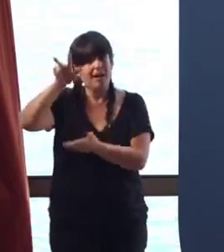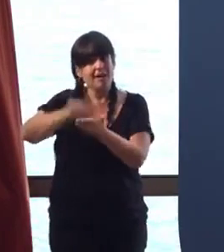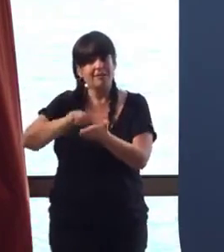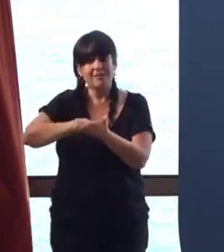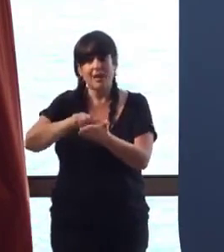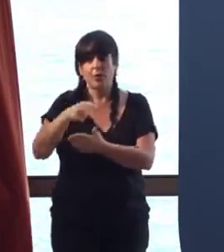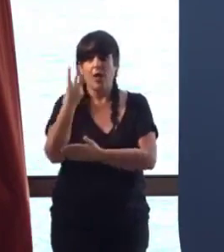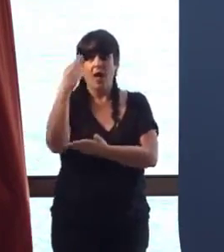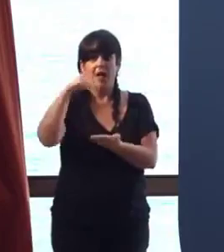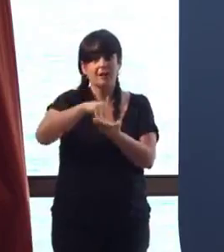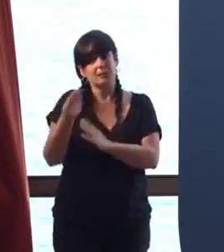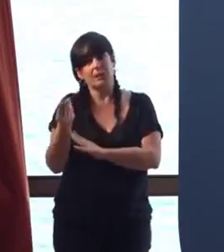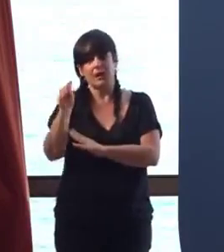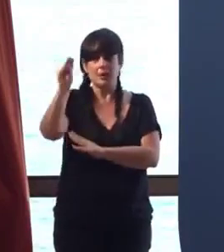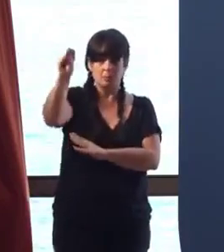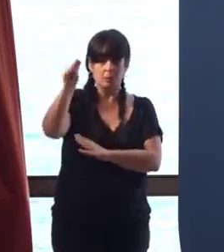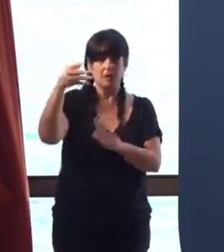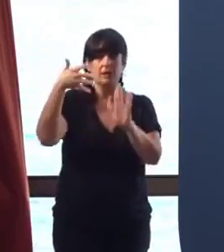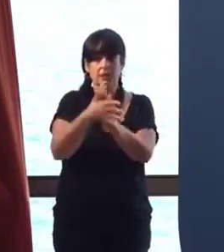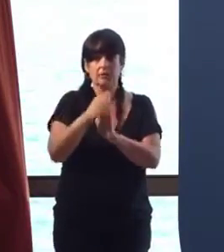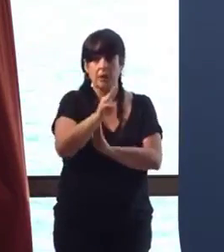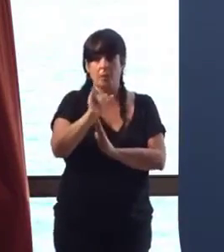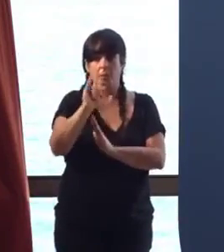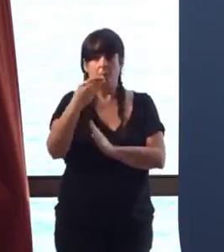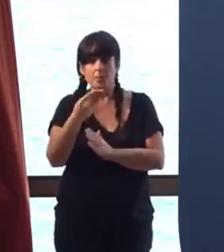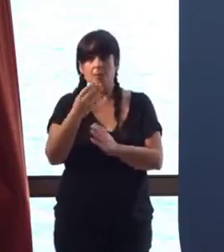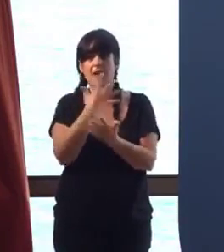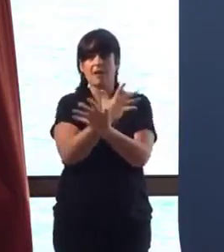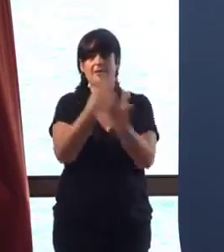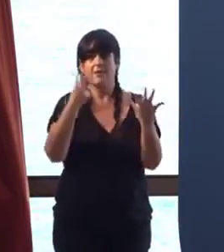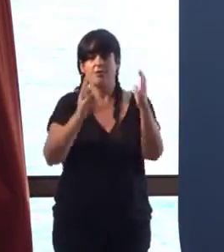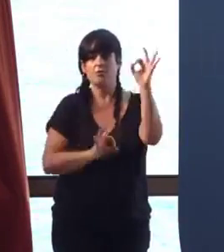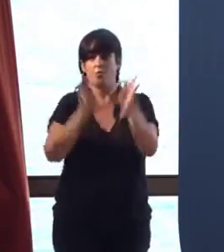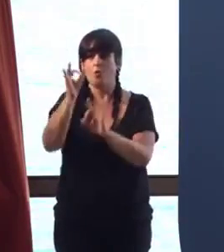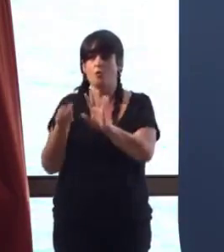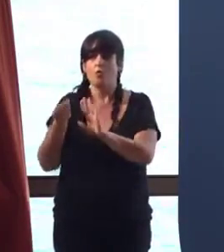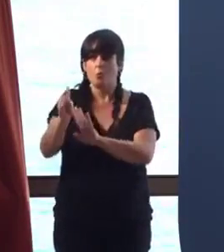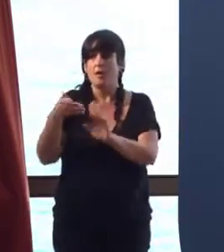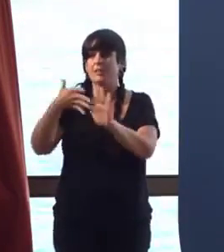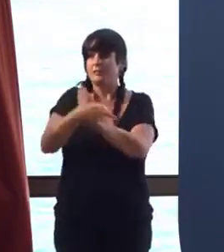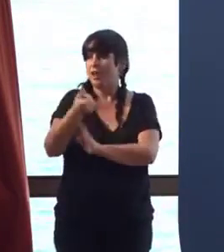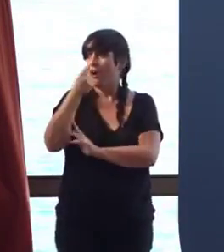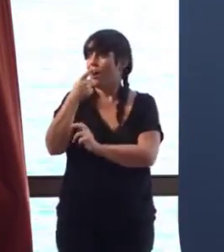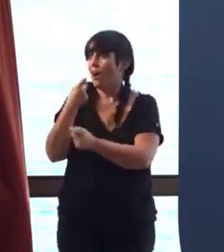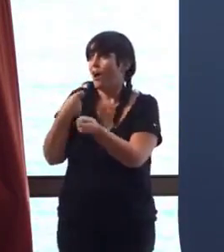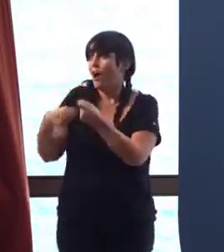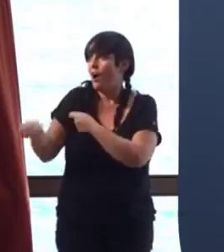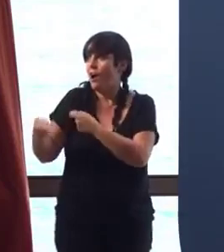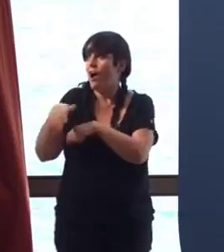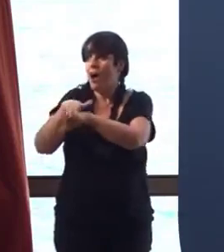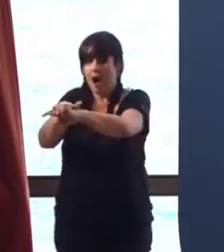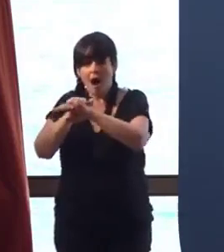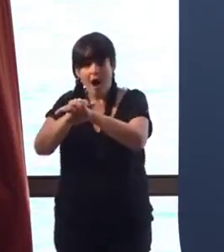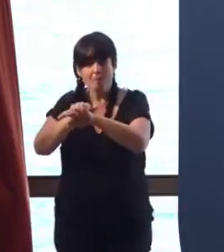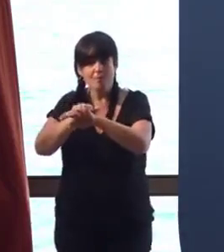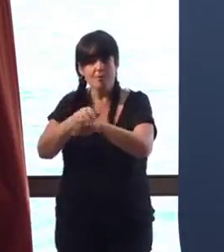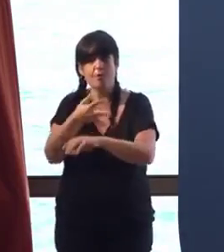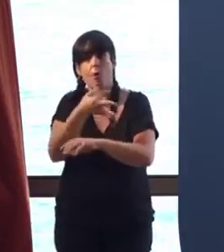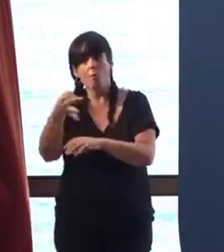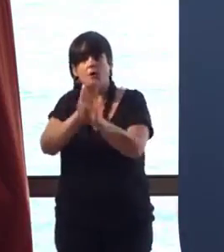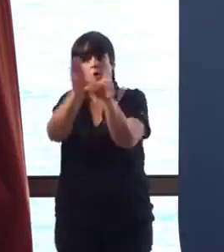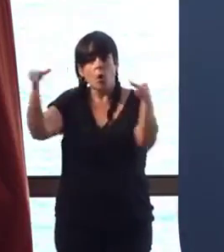.000 millones de euros el 18% del PIB. Usted no solamente es el amigo de los narcotraficantes, usted no solamente es miembro de un partido